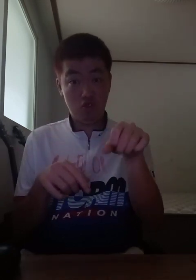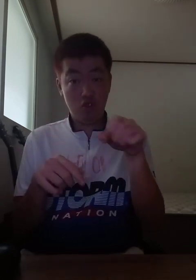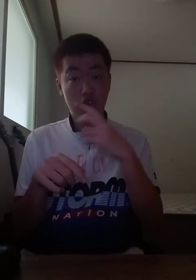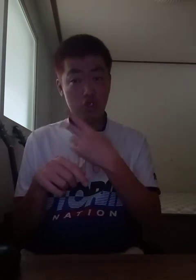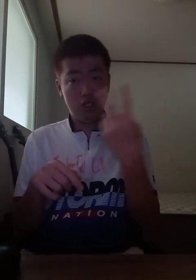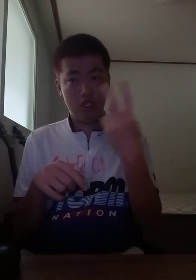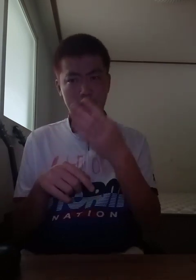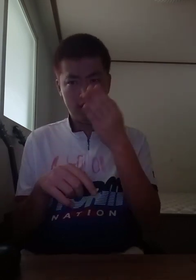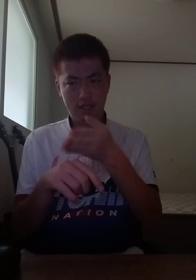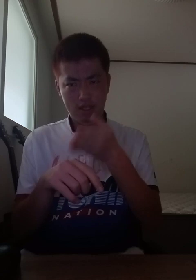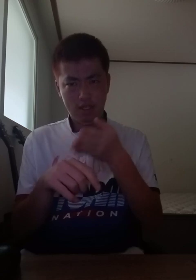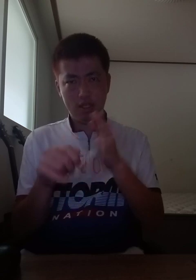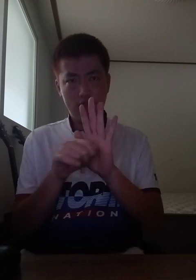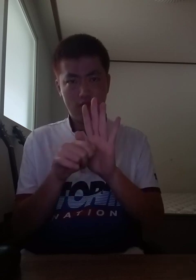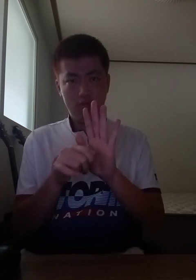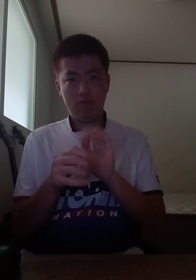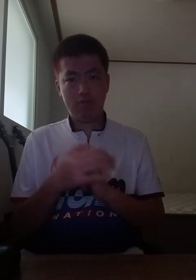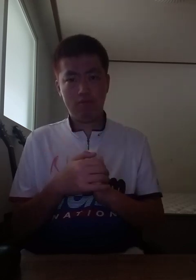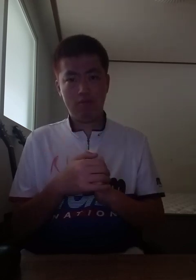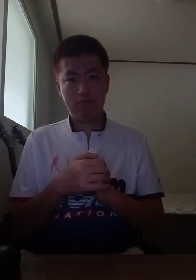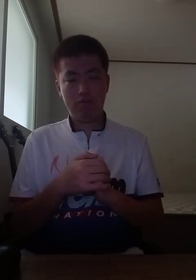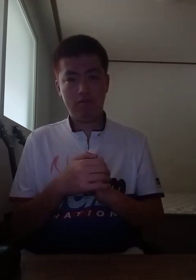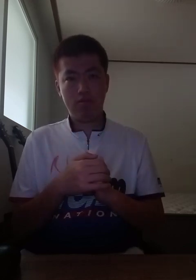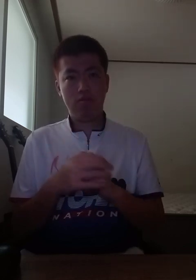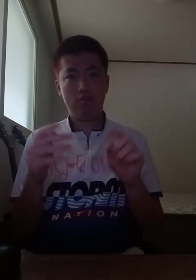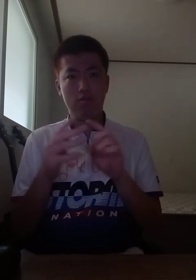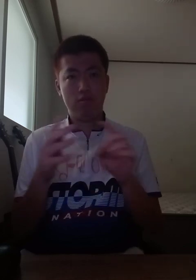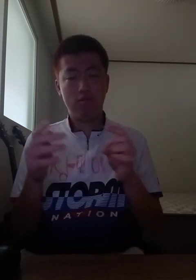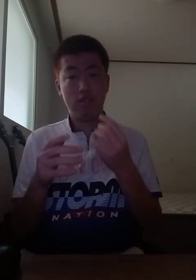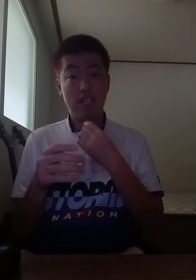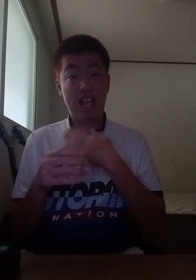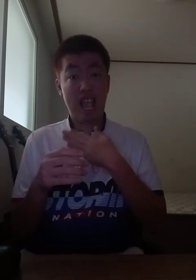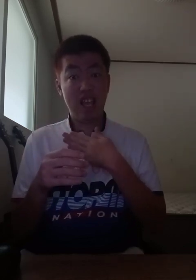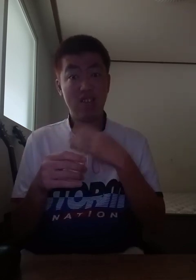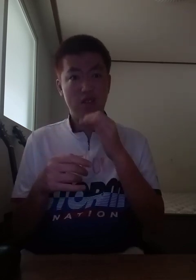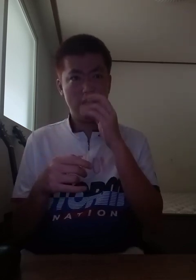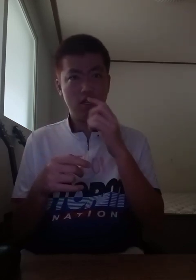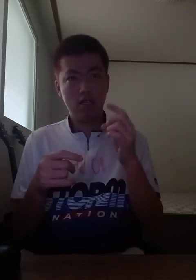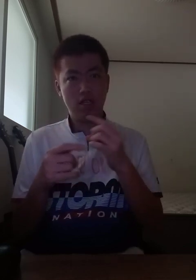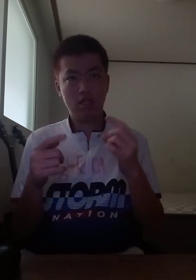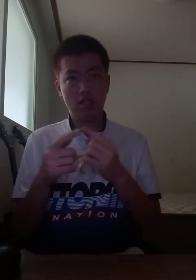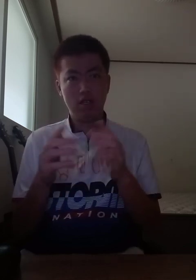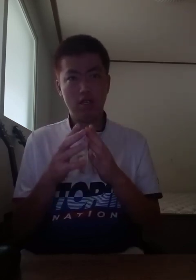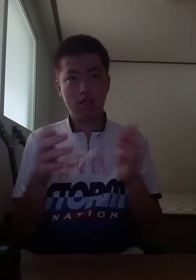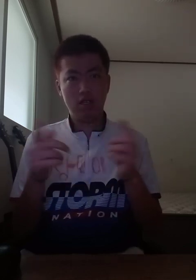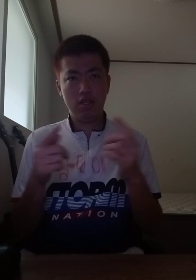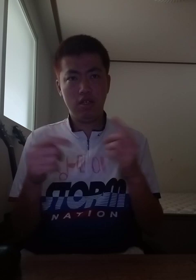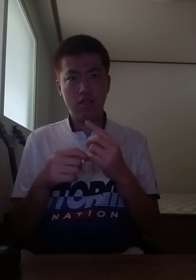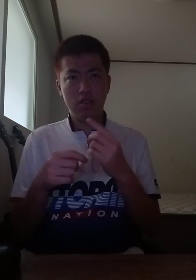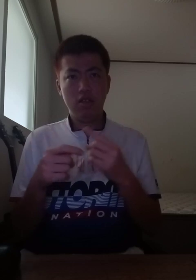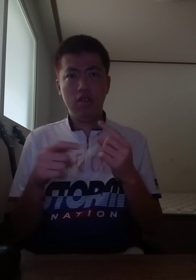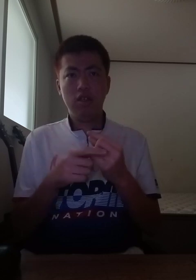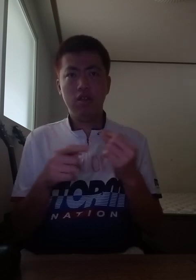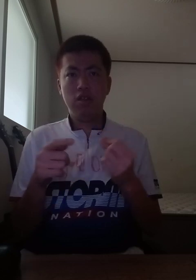적극적으로 제재하겠다고 밝혔습니다. 처음엔 나 하나쯤은 괜찮겠지라며 시작했던 이기적인 행동이 결국 도심